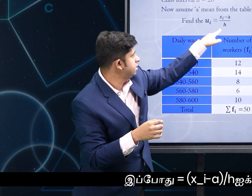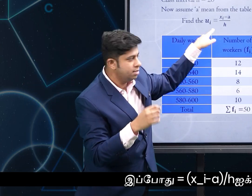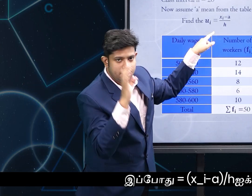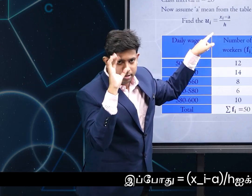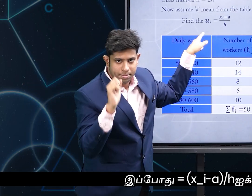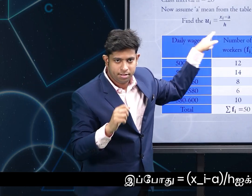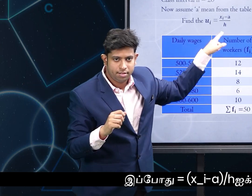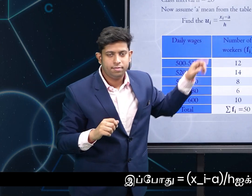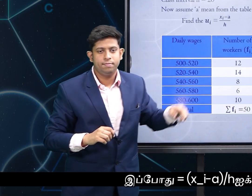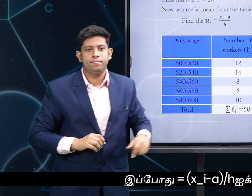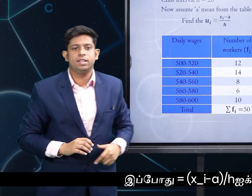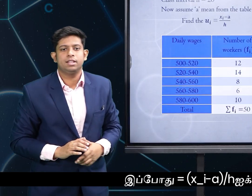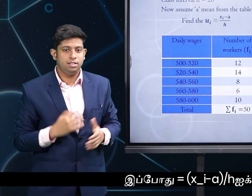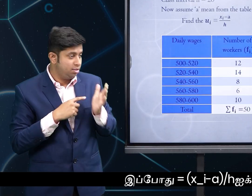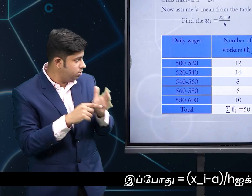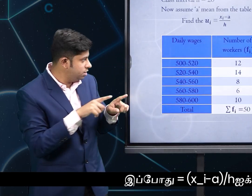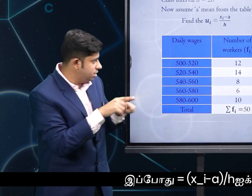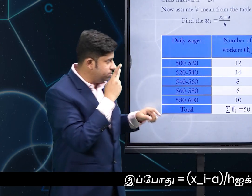u கீழ் இலக்க I.